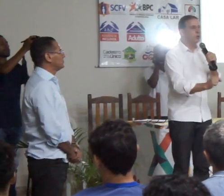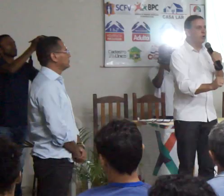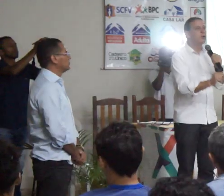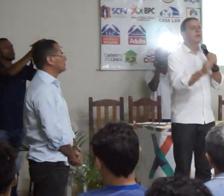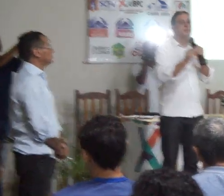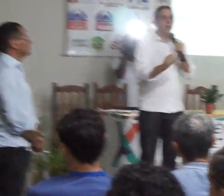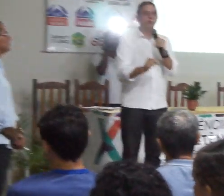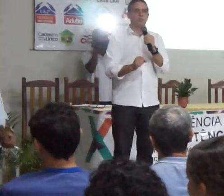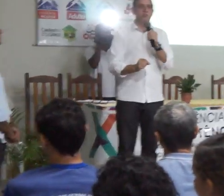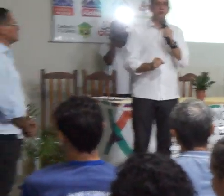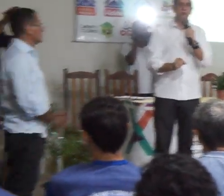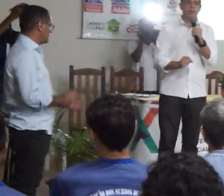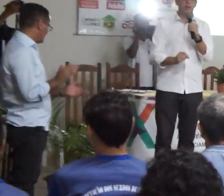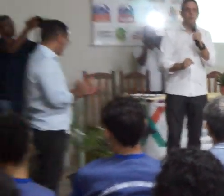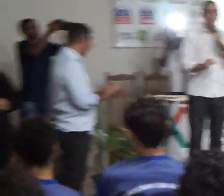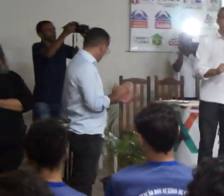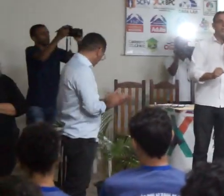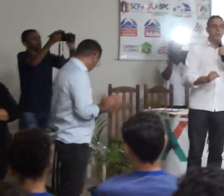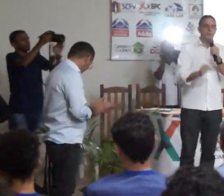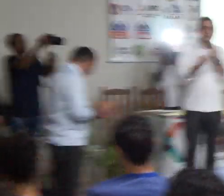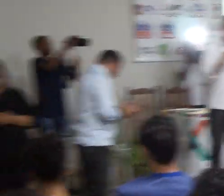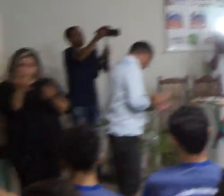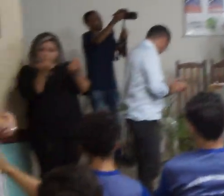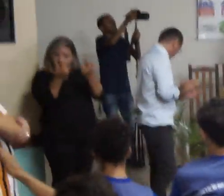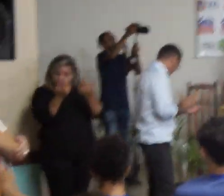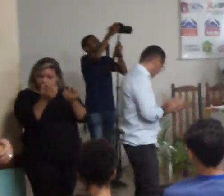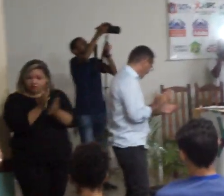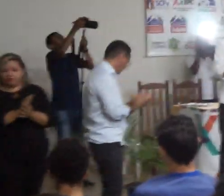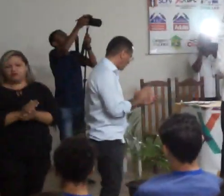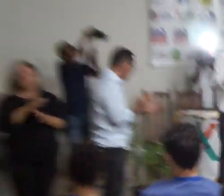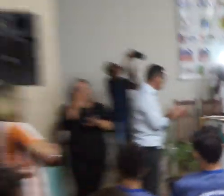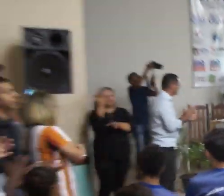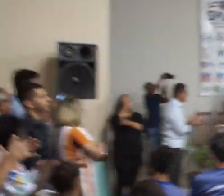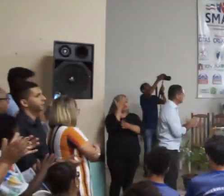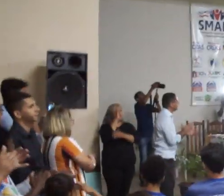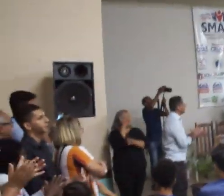mesmo valor da Bolsa Família Federal.